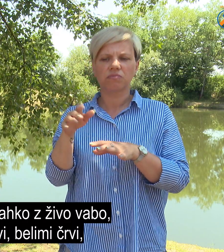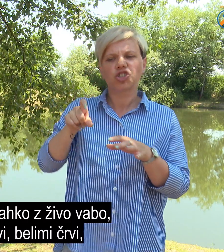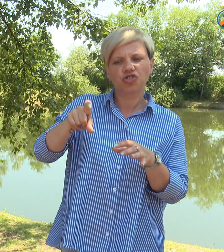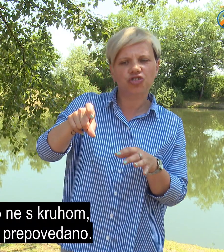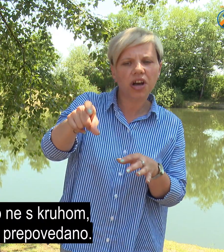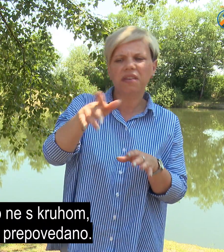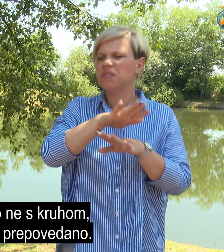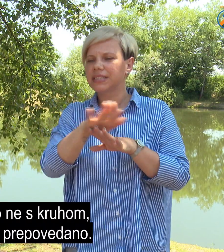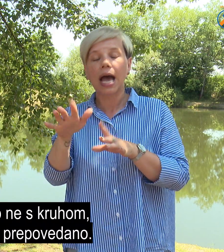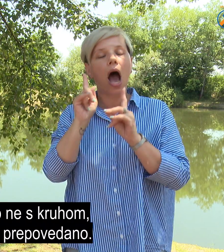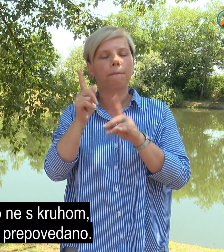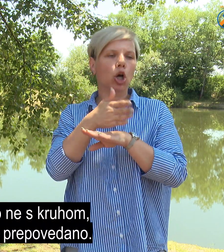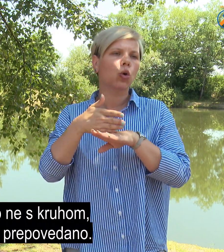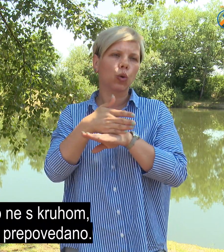razen kruha, ne.